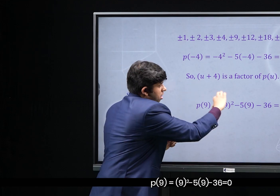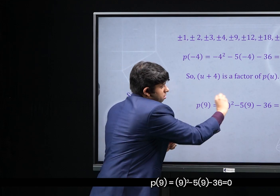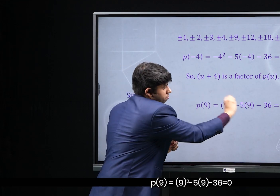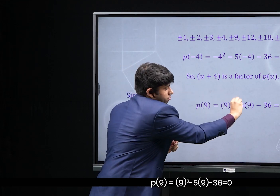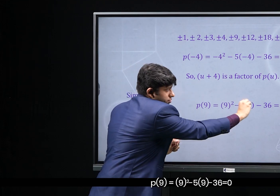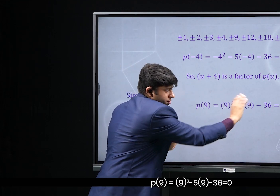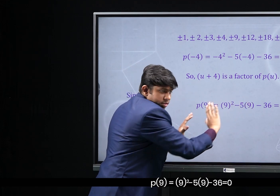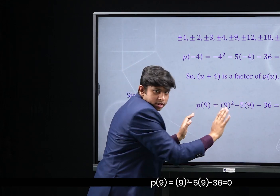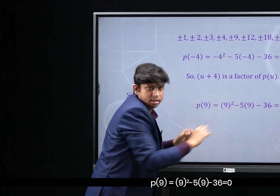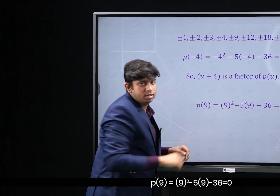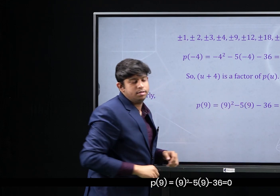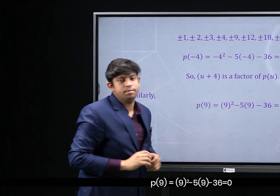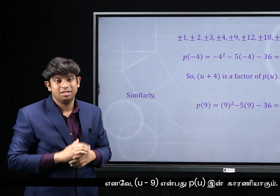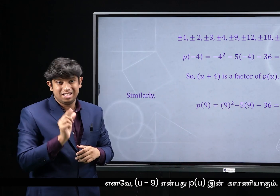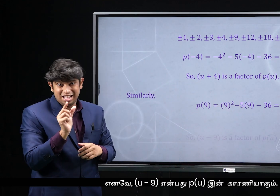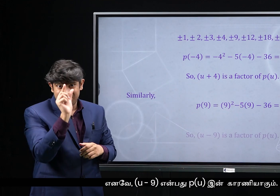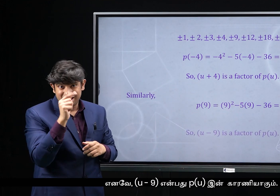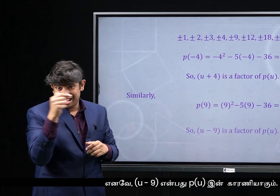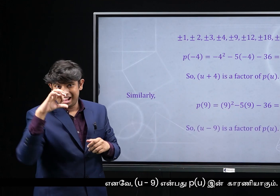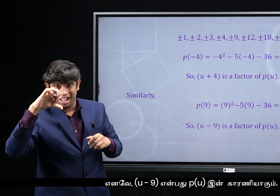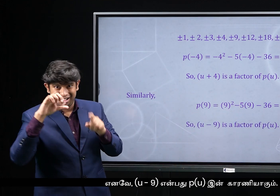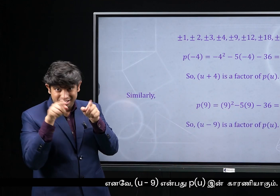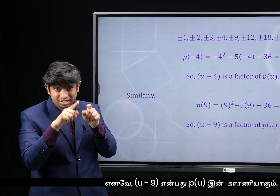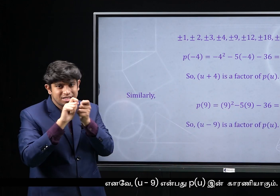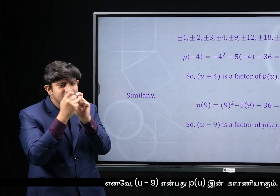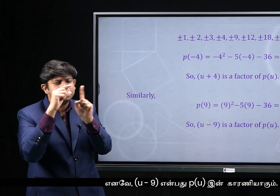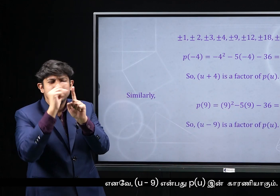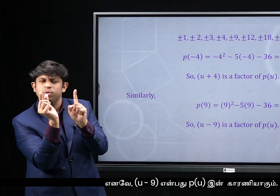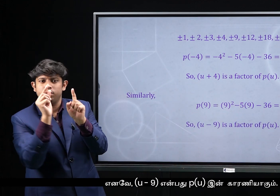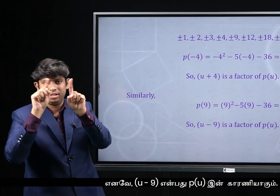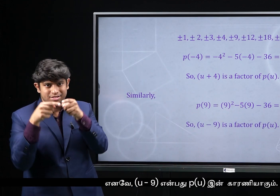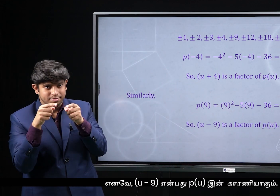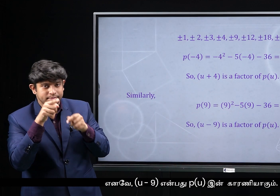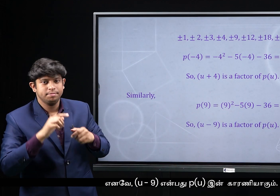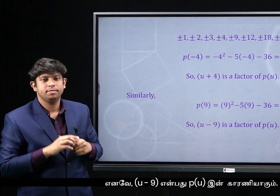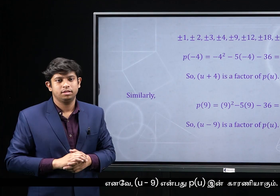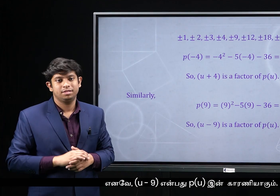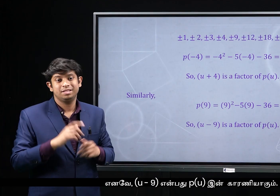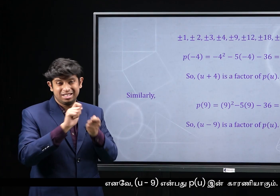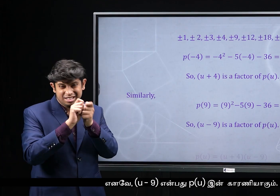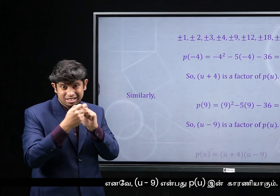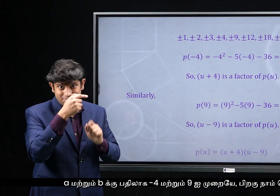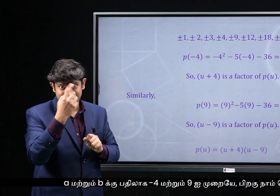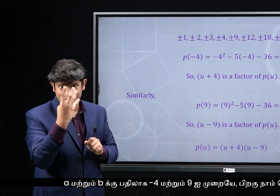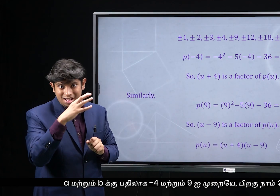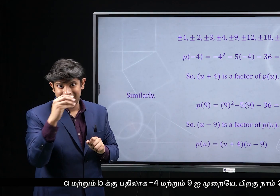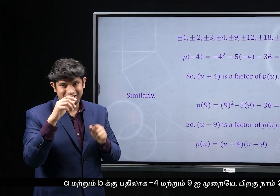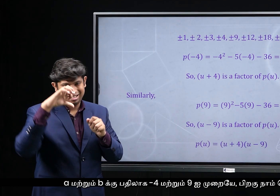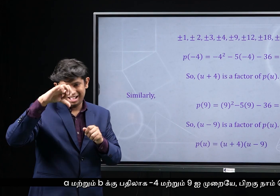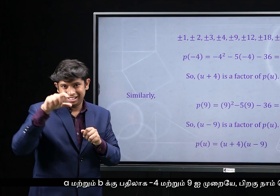0. எனவே U கழித்தல் 9 என்பது P U இன் காரணி ஆகும். A மற்றும் B க்கு